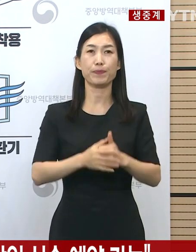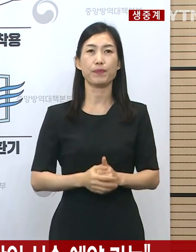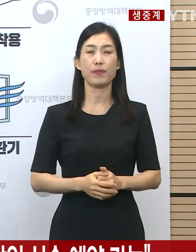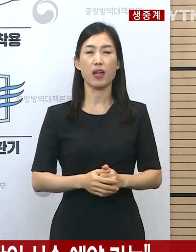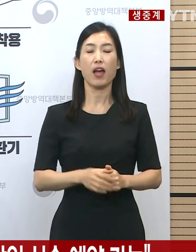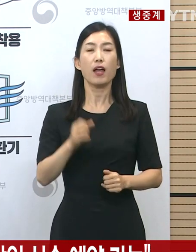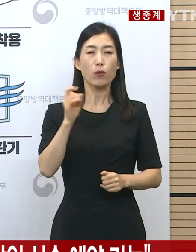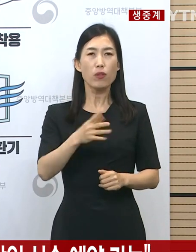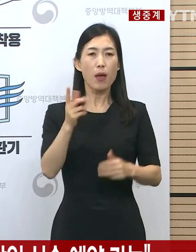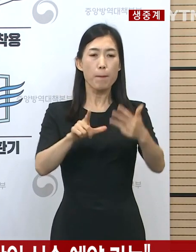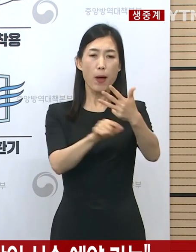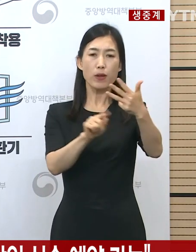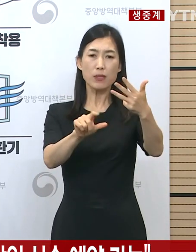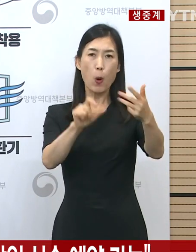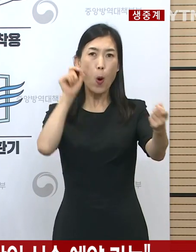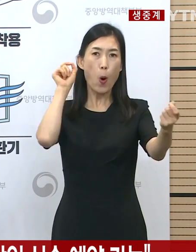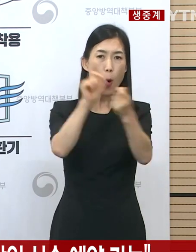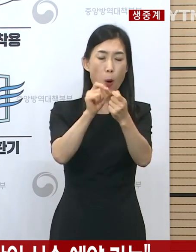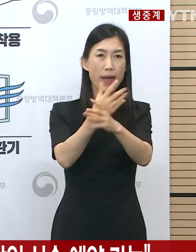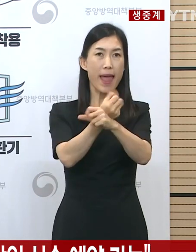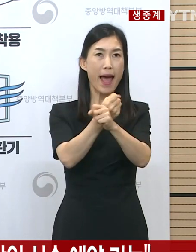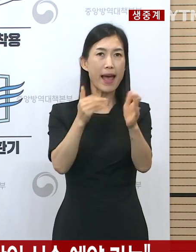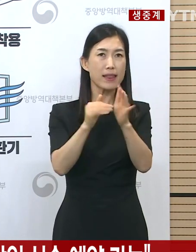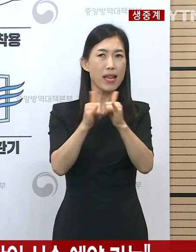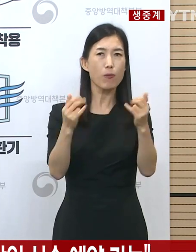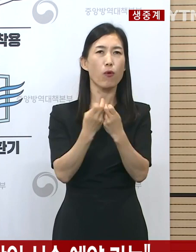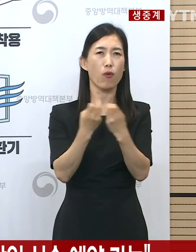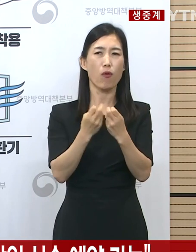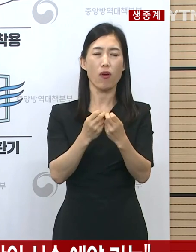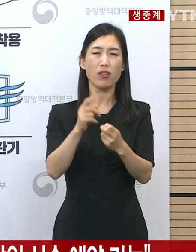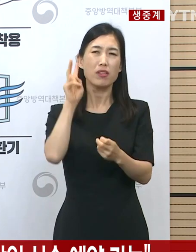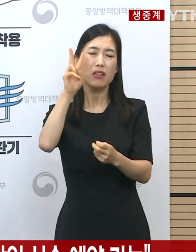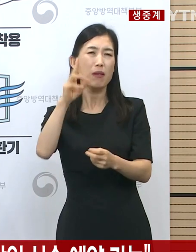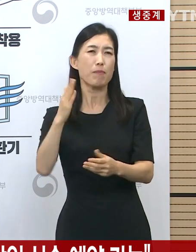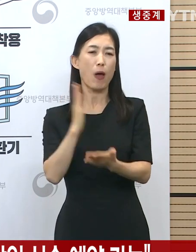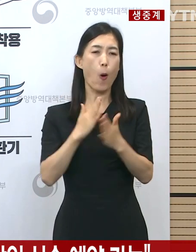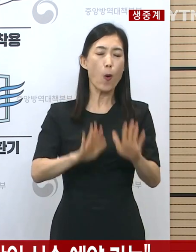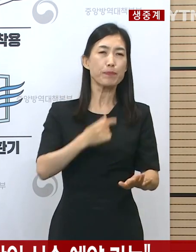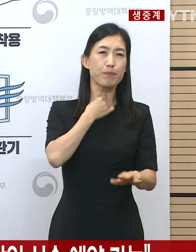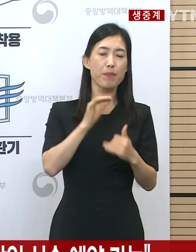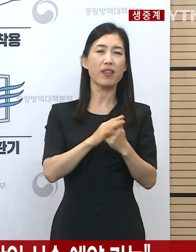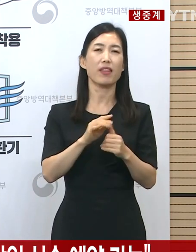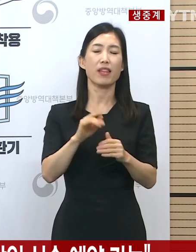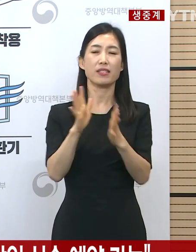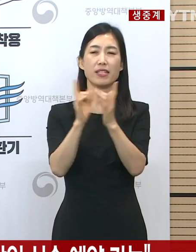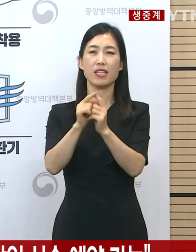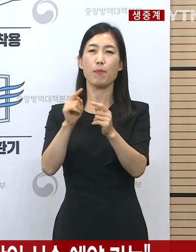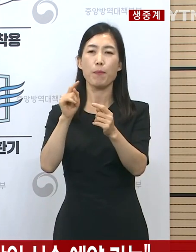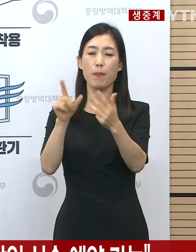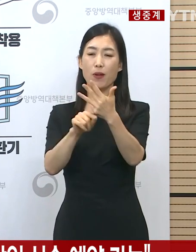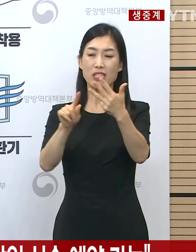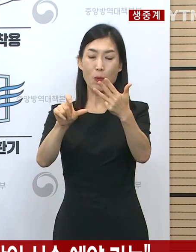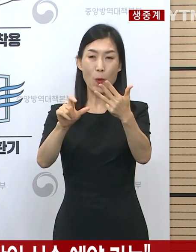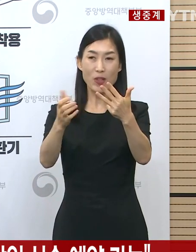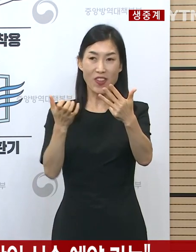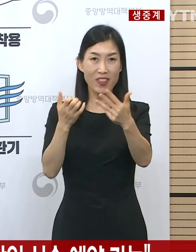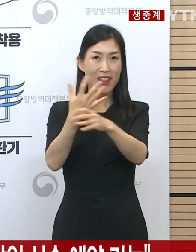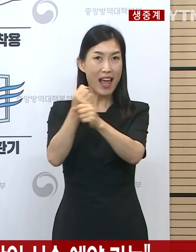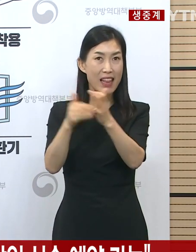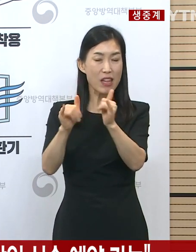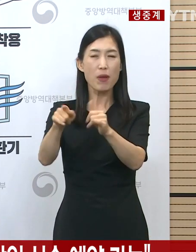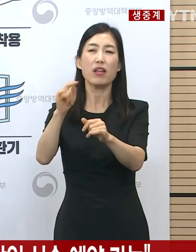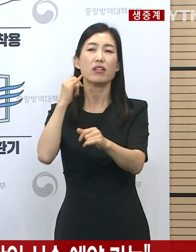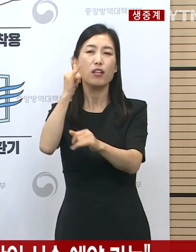직접 취소한 후에 자녀 백신 접종이 가능하다는 말씀을 드립니다. 위탁 의료기관에서 예비 명단을 사용할